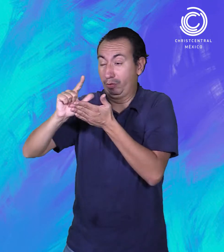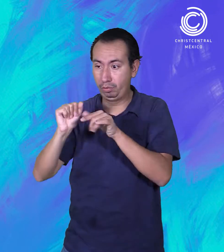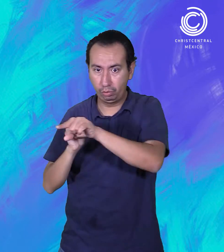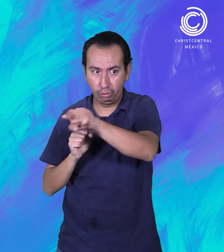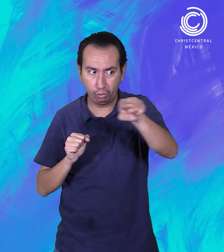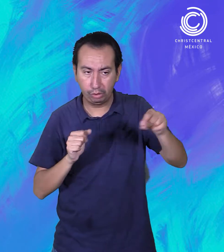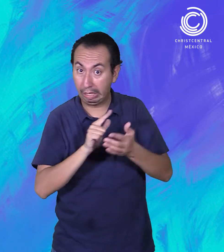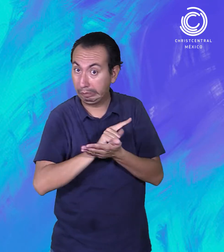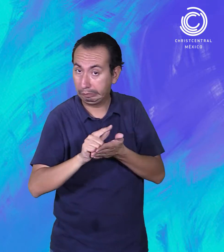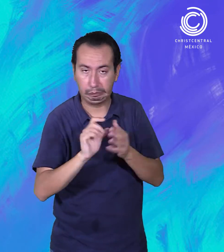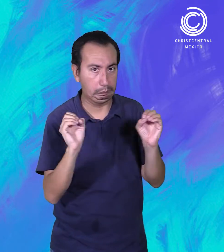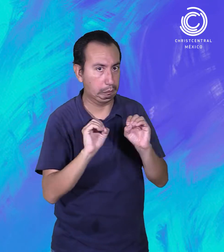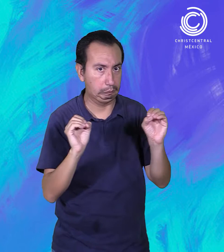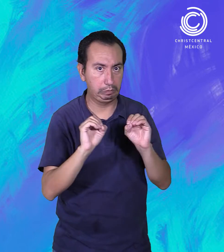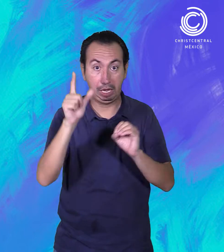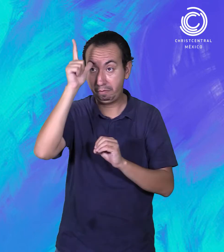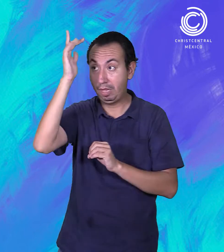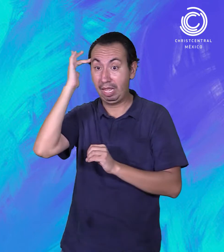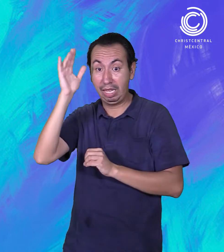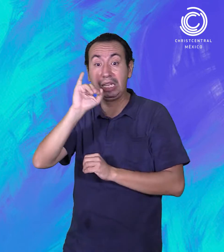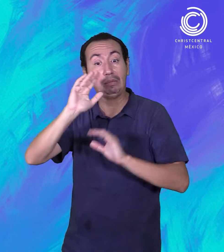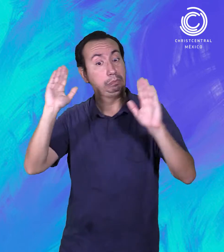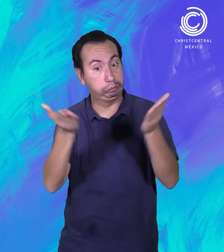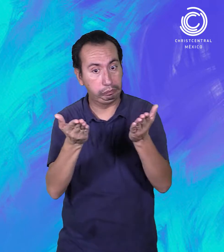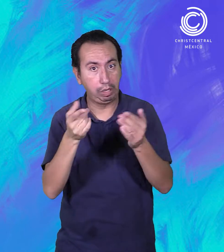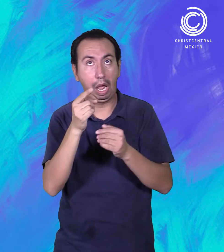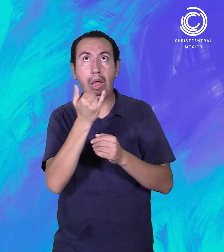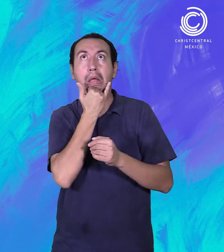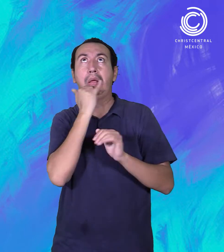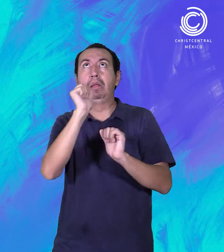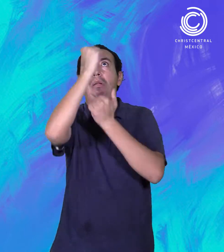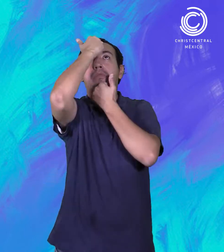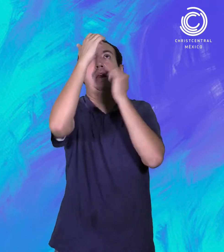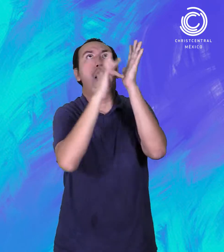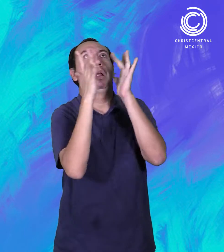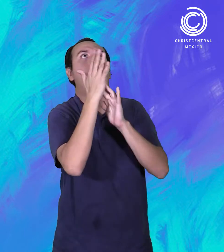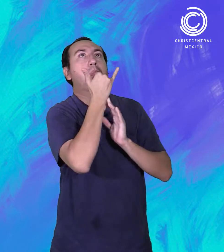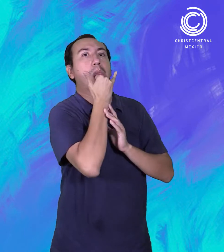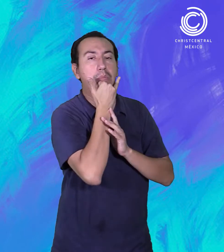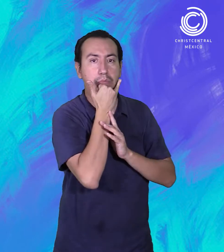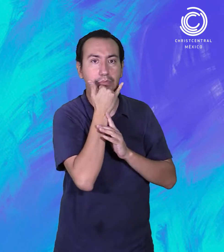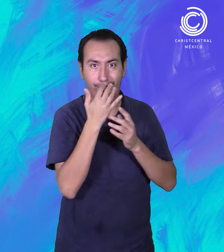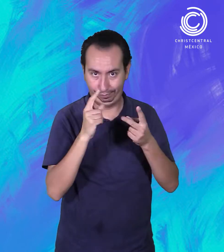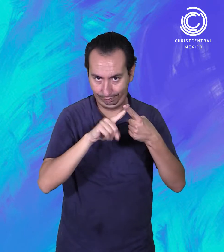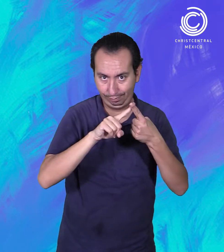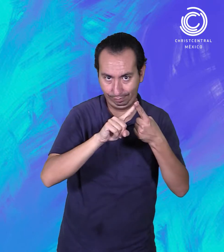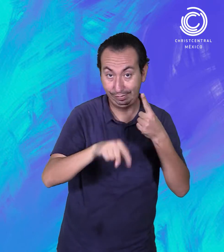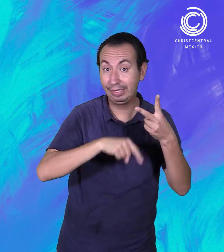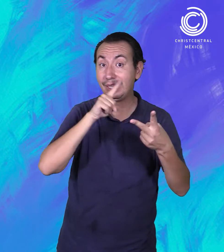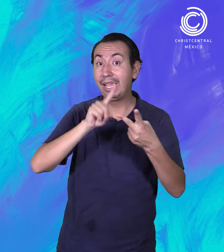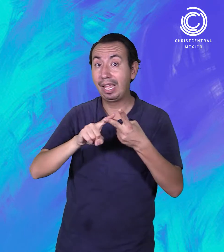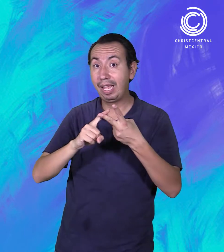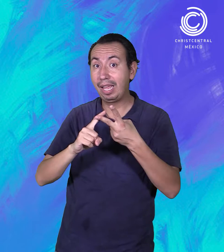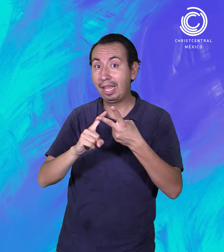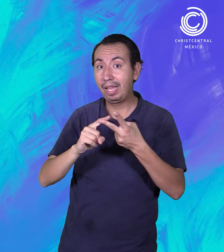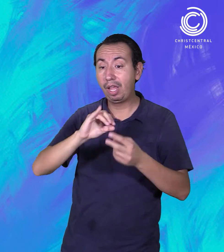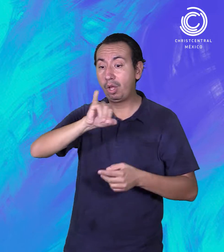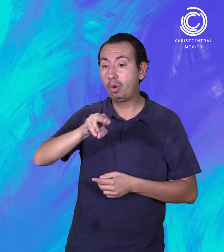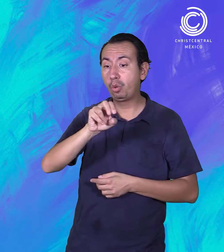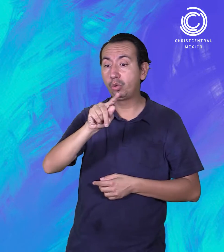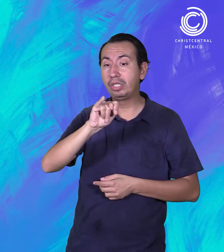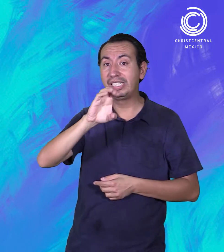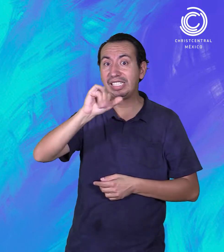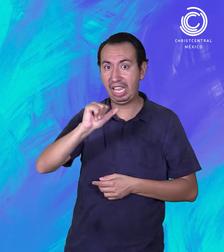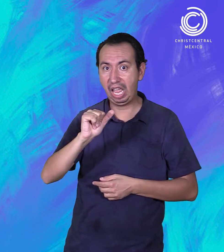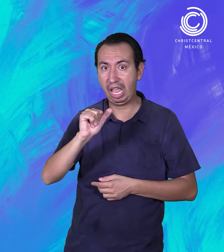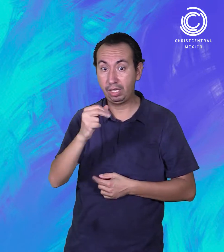venir a la salvación que es Cristo. De justicia dice, ustedes ya no me verán más. Y es importante que al